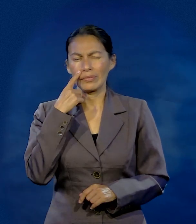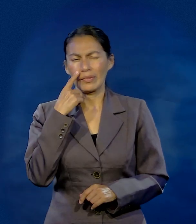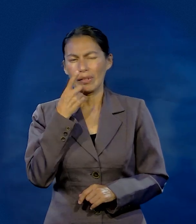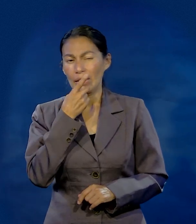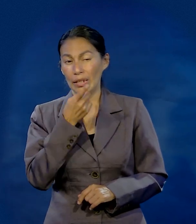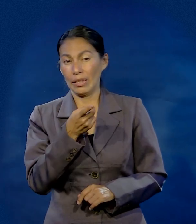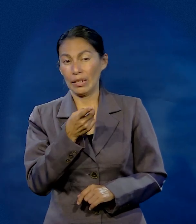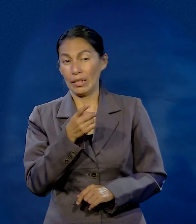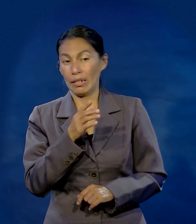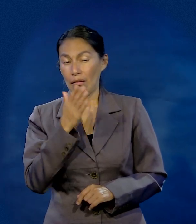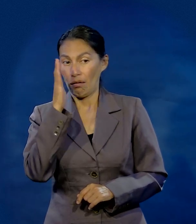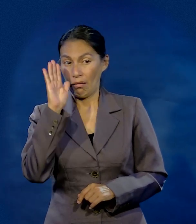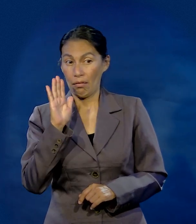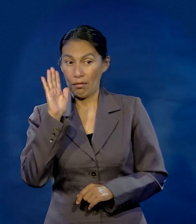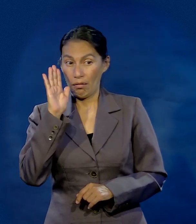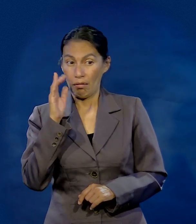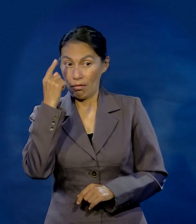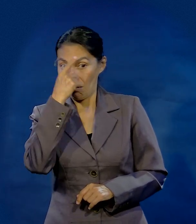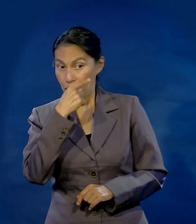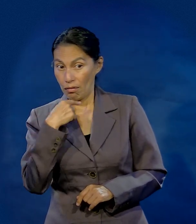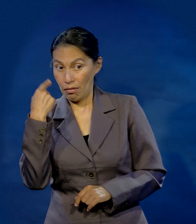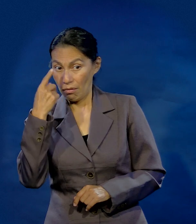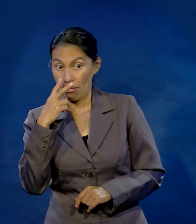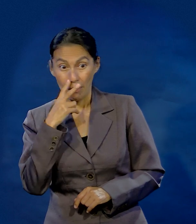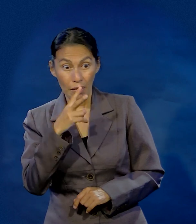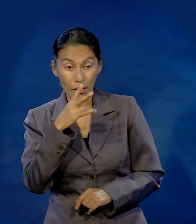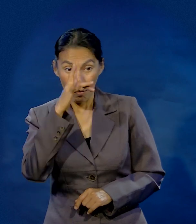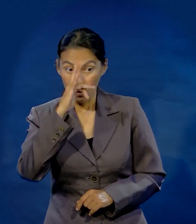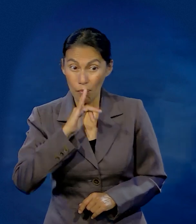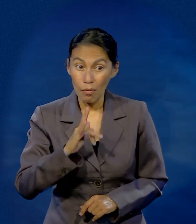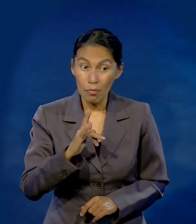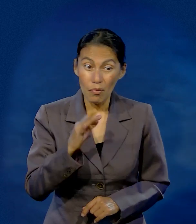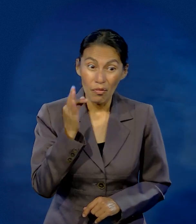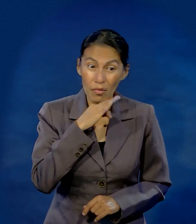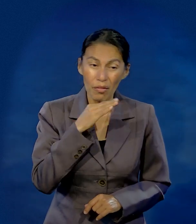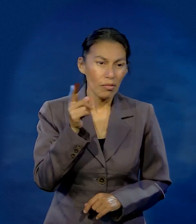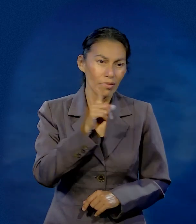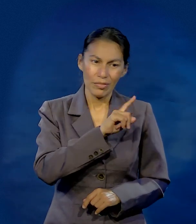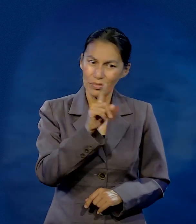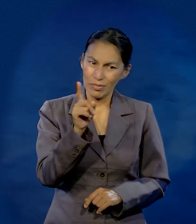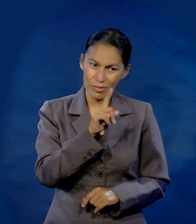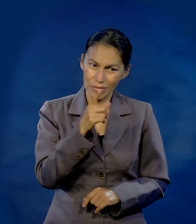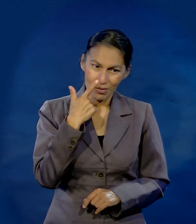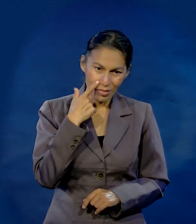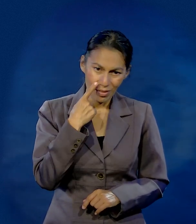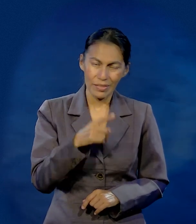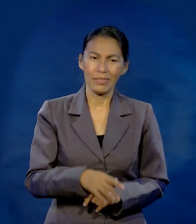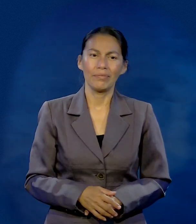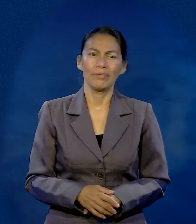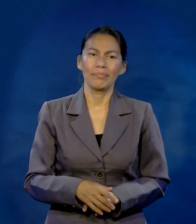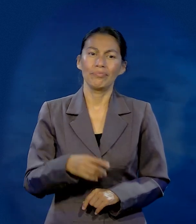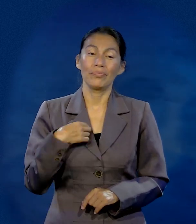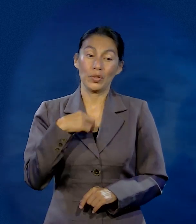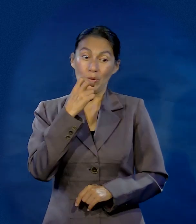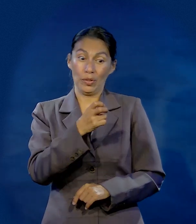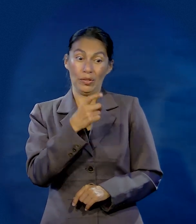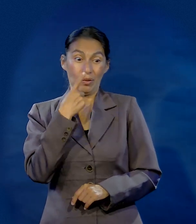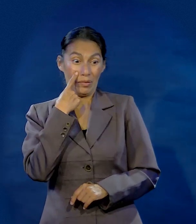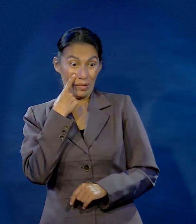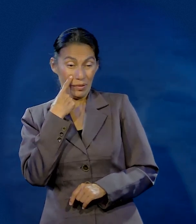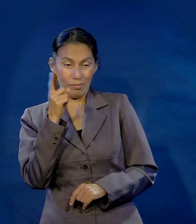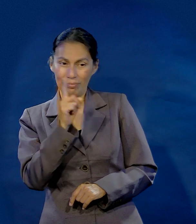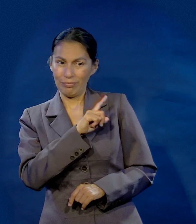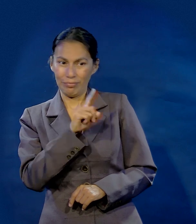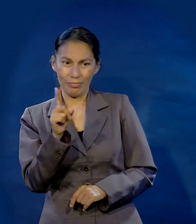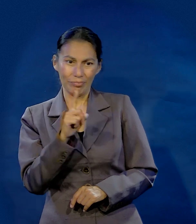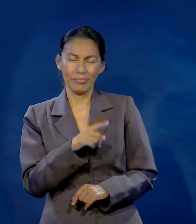pero si lo que Dios le dijo a Samuel un día Hey cuidado Samuel no mires a su parecer ni a lo alto de su estatura